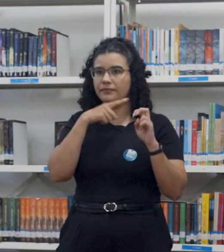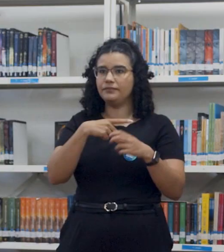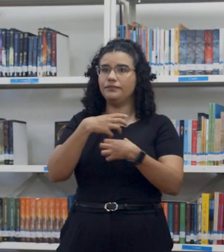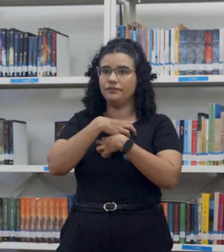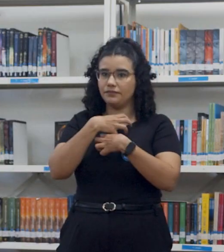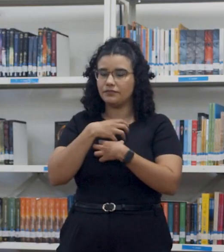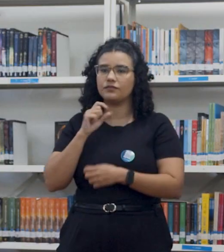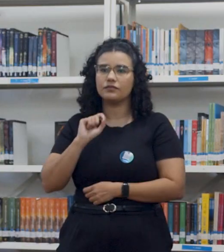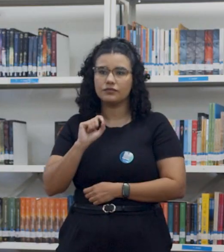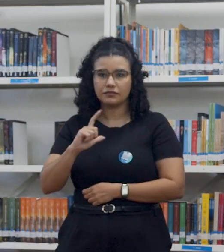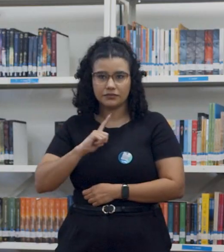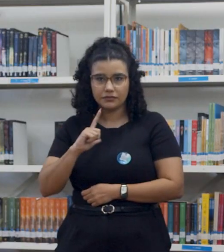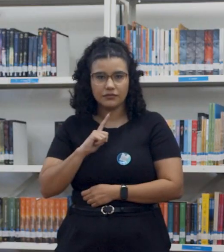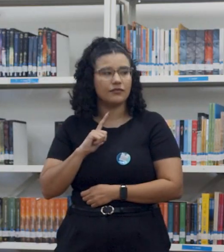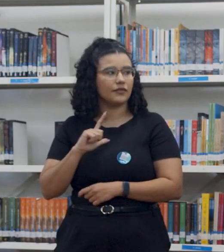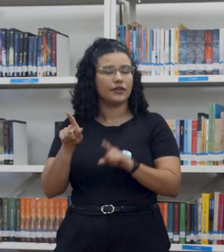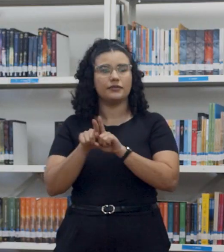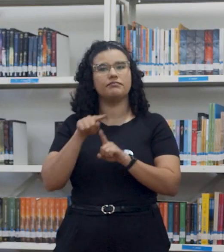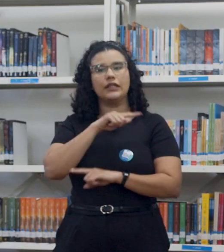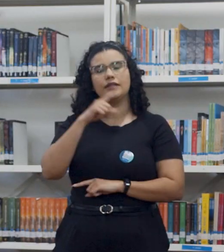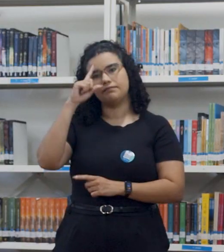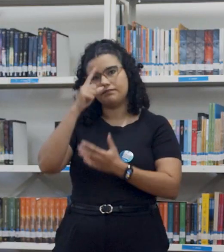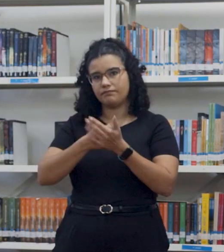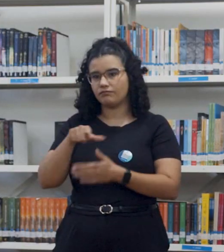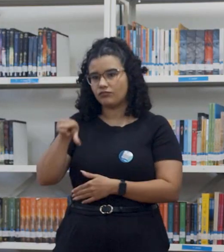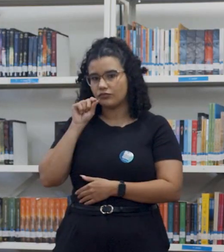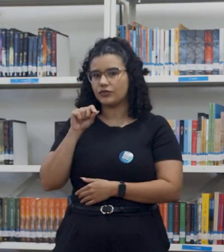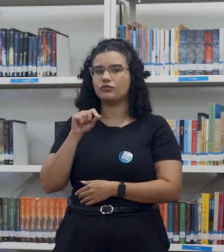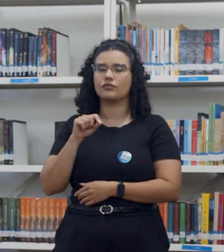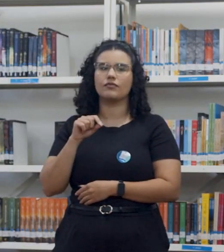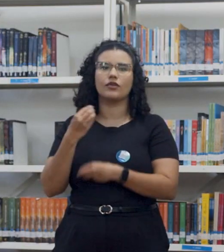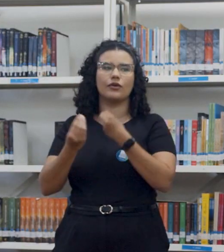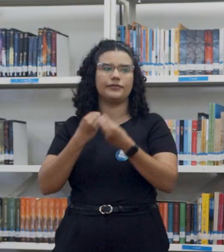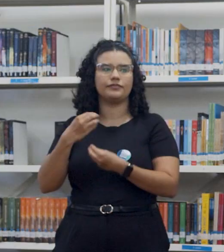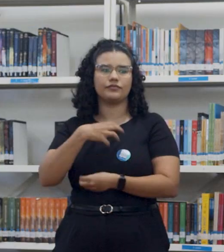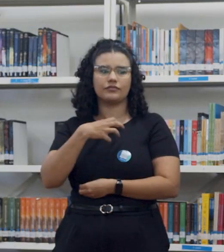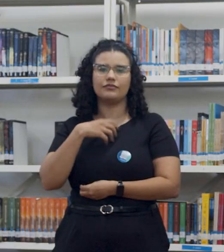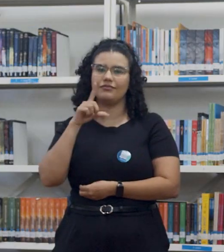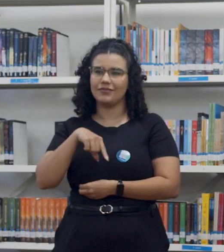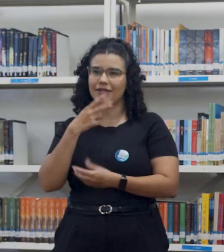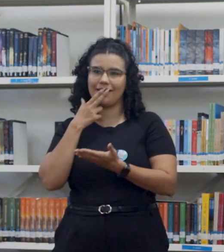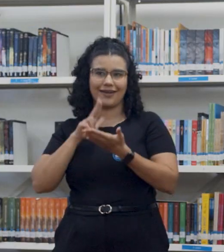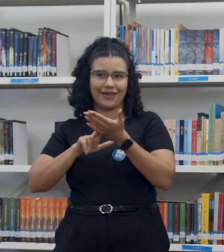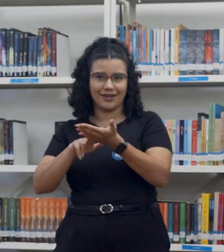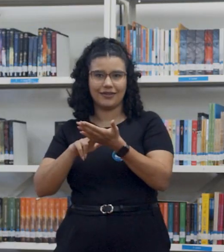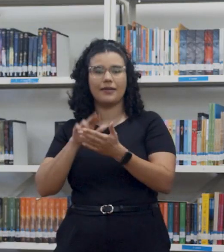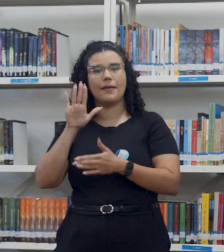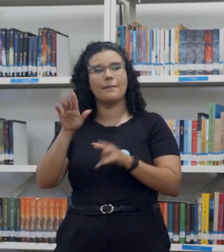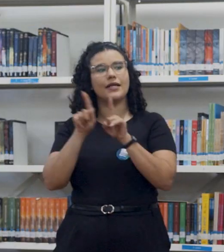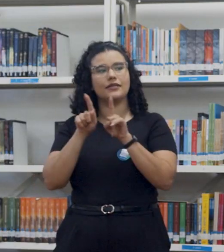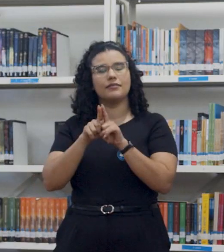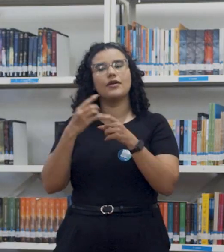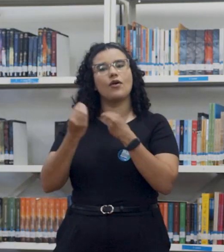ela teve. Ela escolheu não só a abordagem, que é a abordagem carta, né, como também